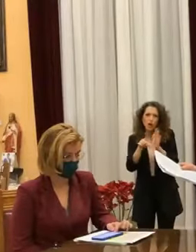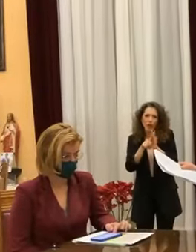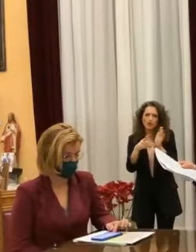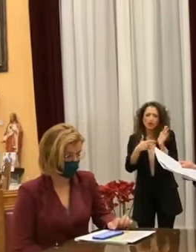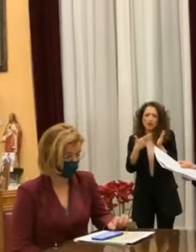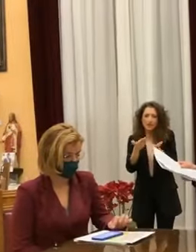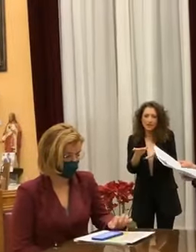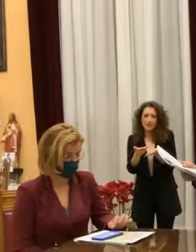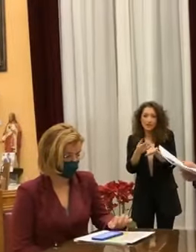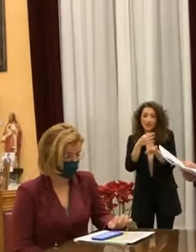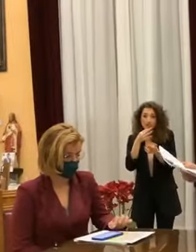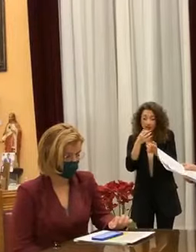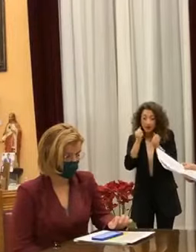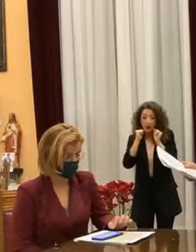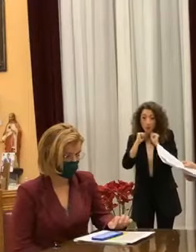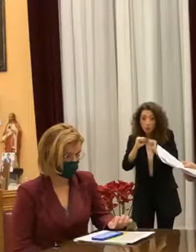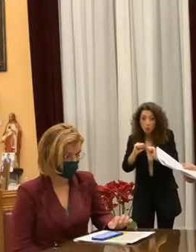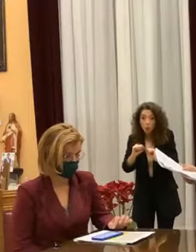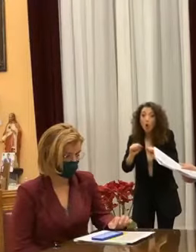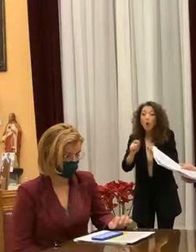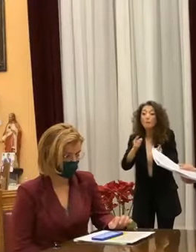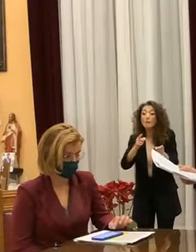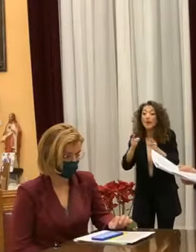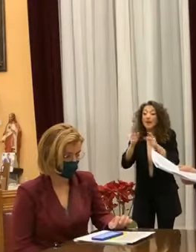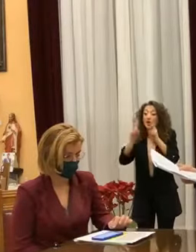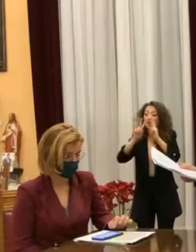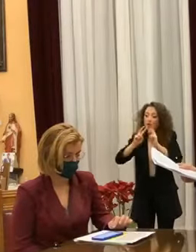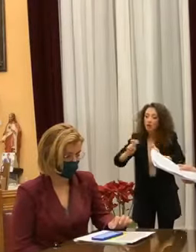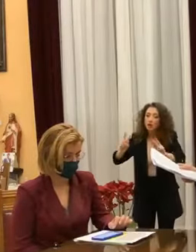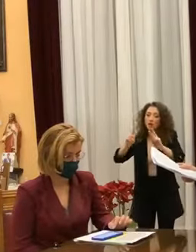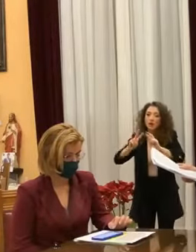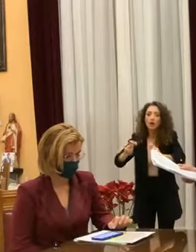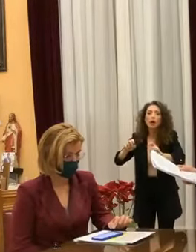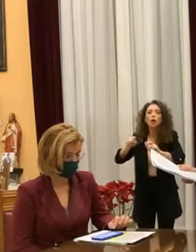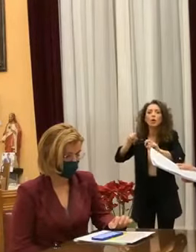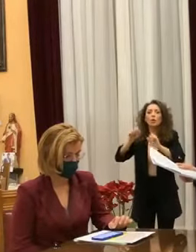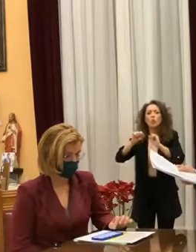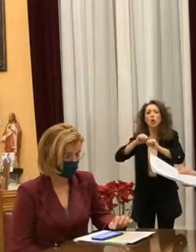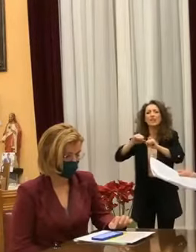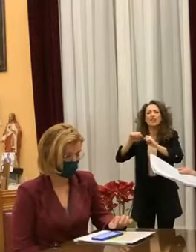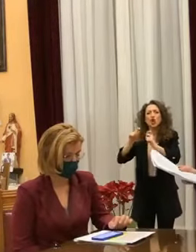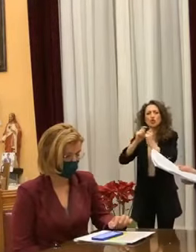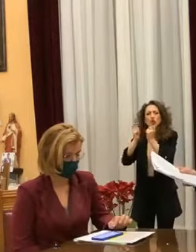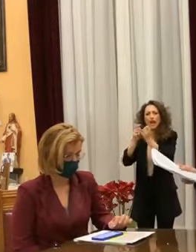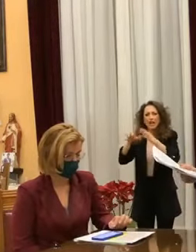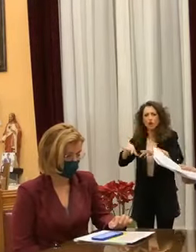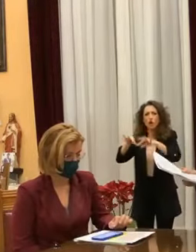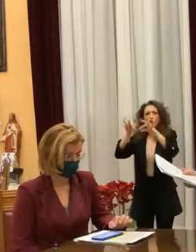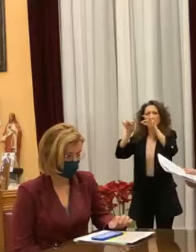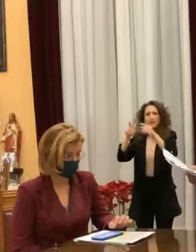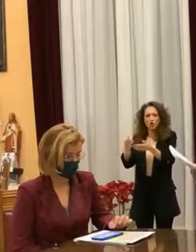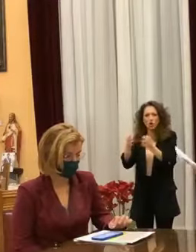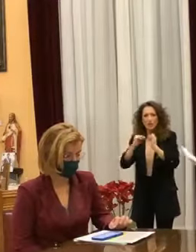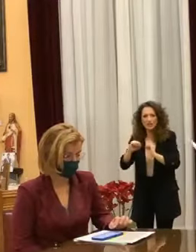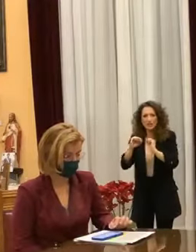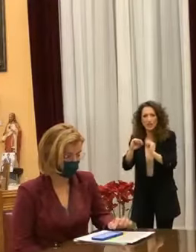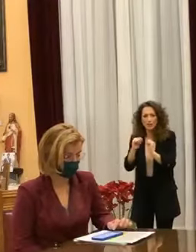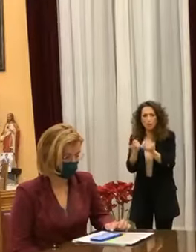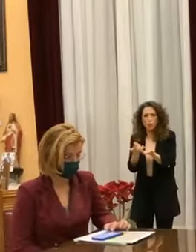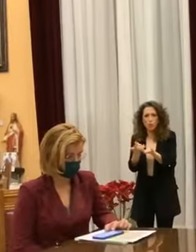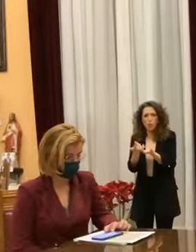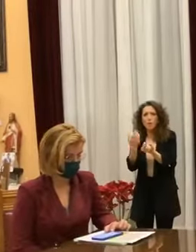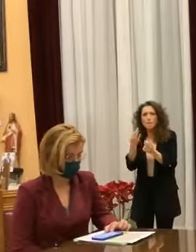della sospensione dell'esercizio delle funzioni di direttore generale nelle more della definizione del procedimento